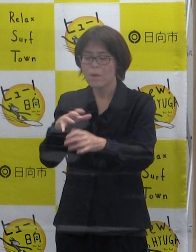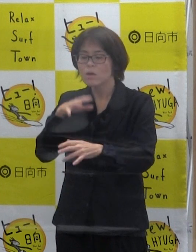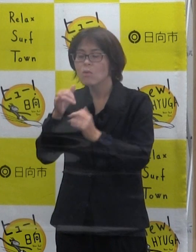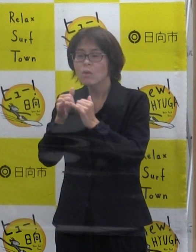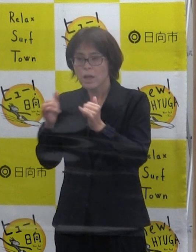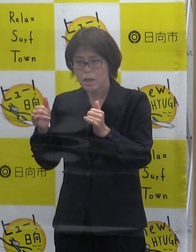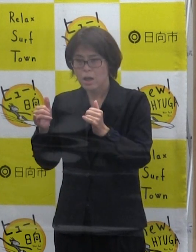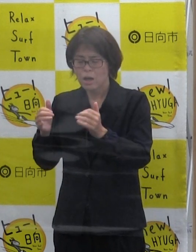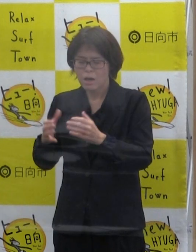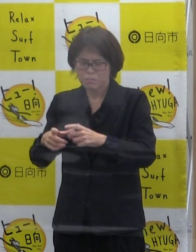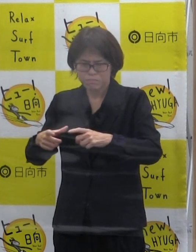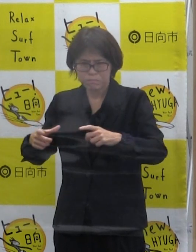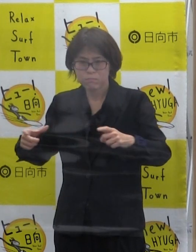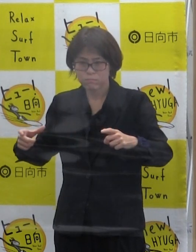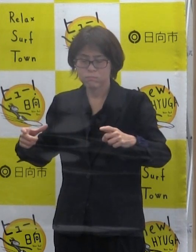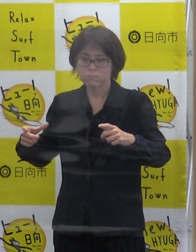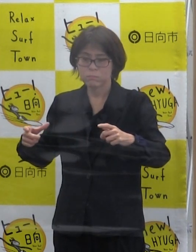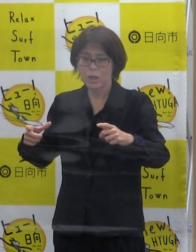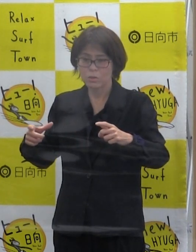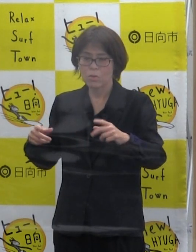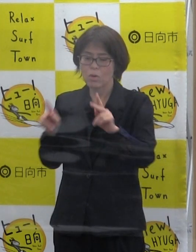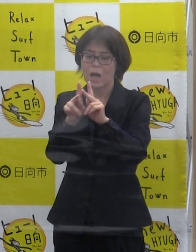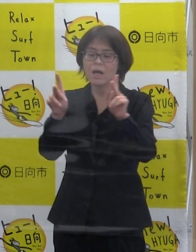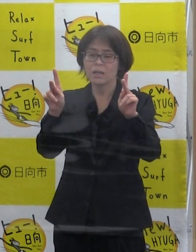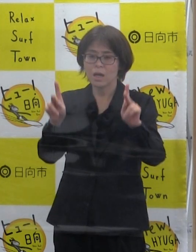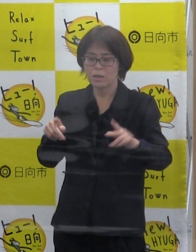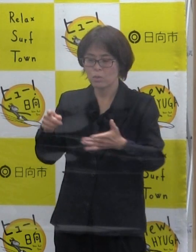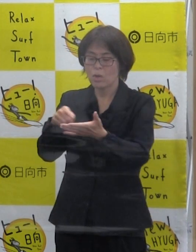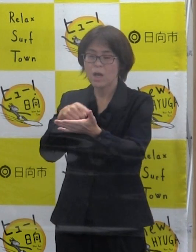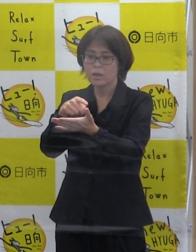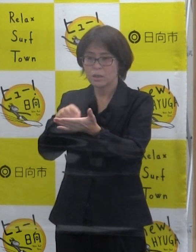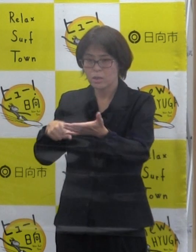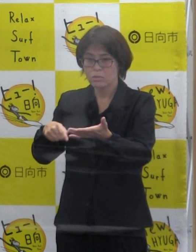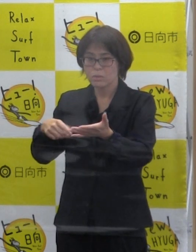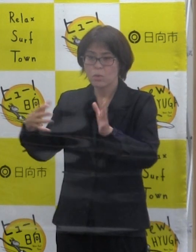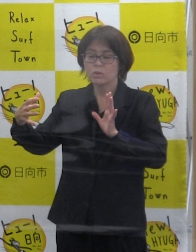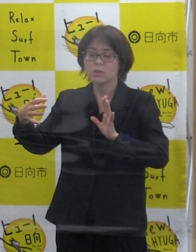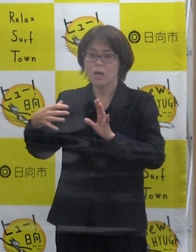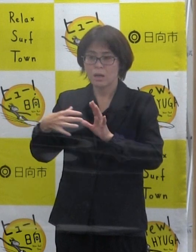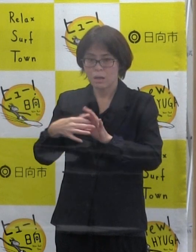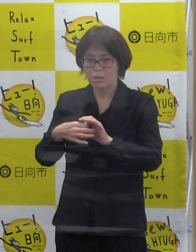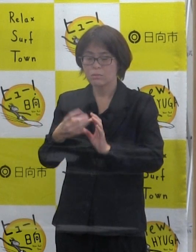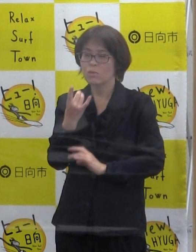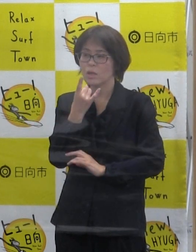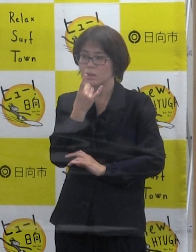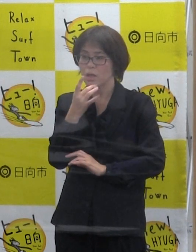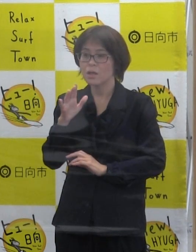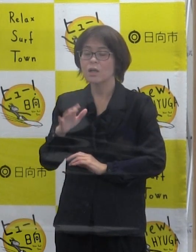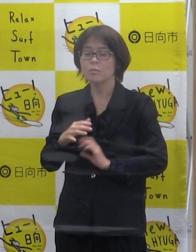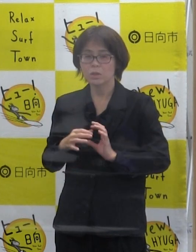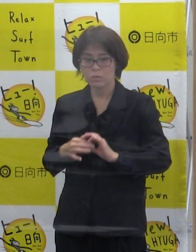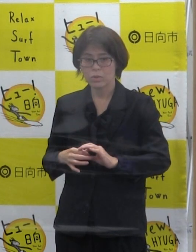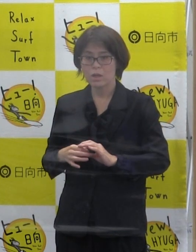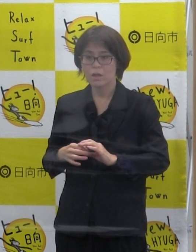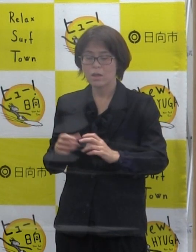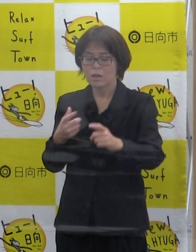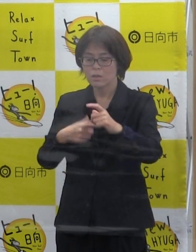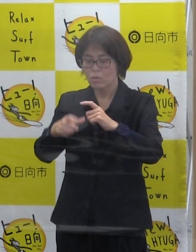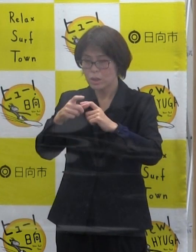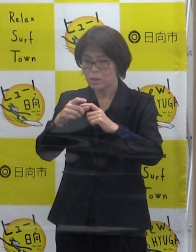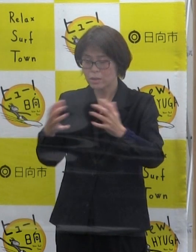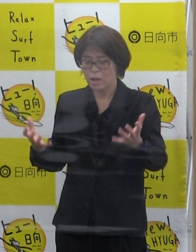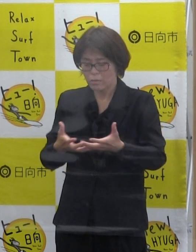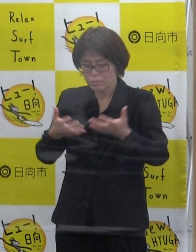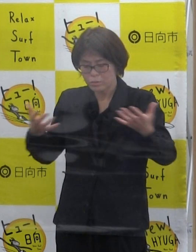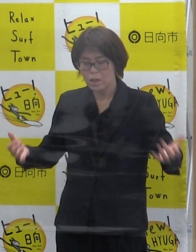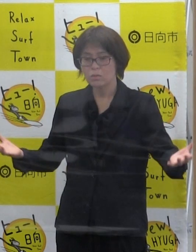進行など地域が抱える課題の解決に結びつくことが期待されますので、より多くの市